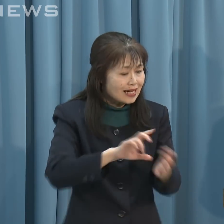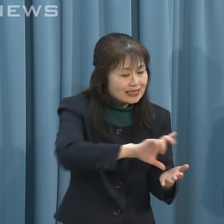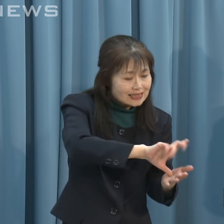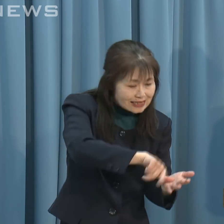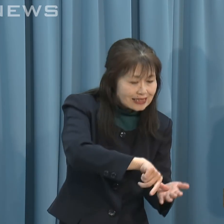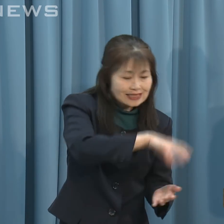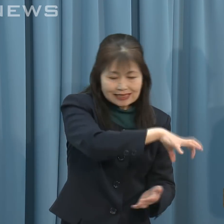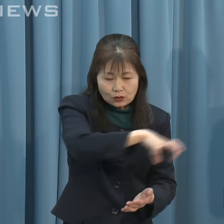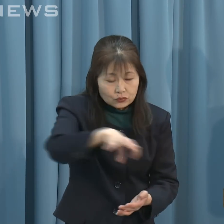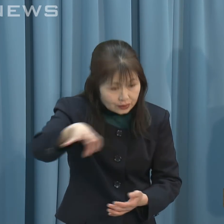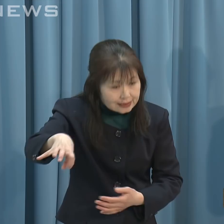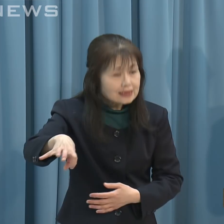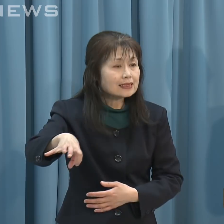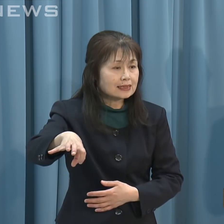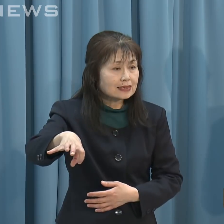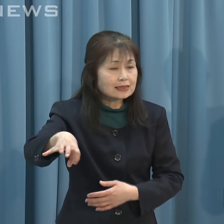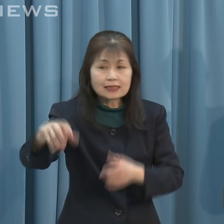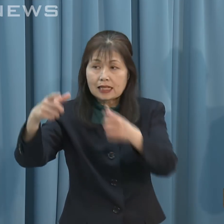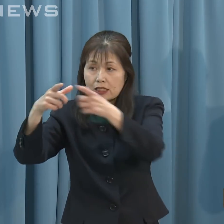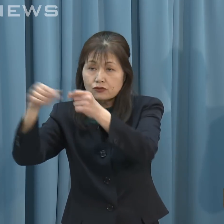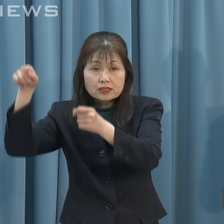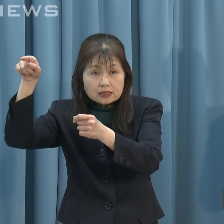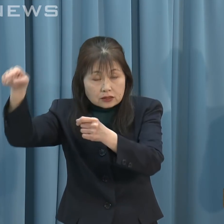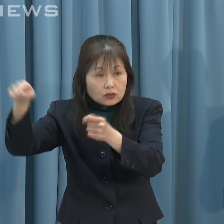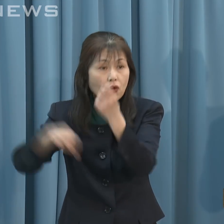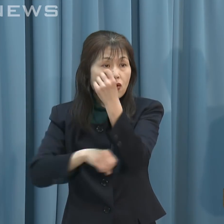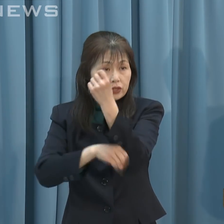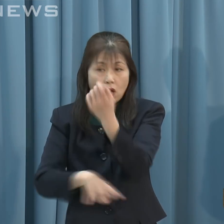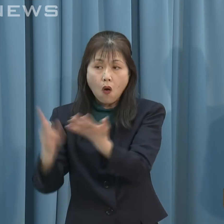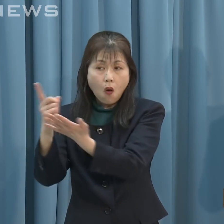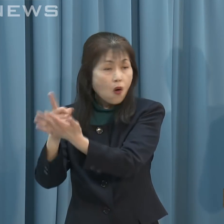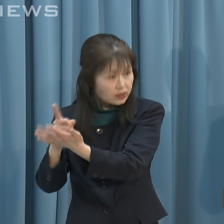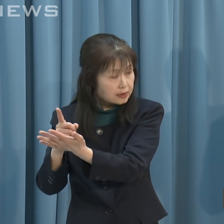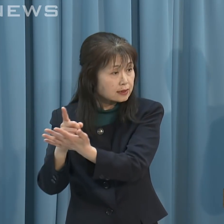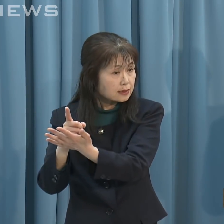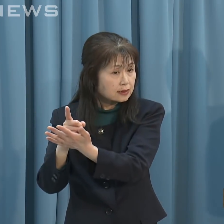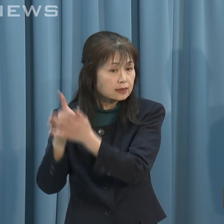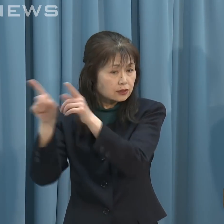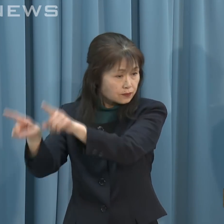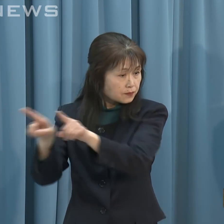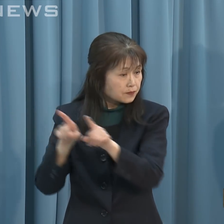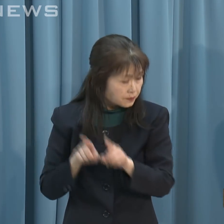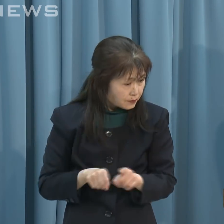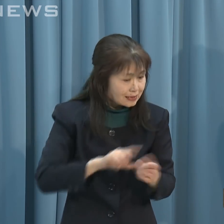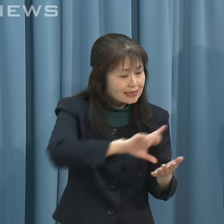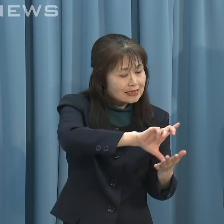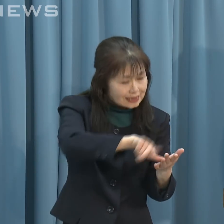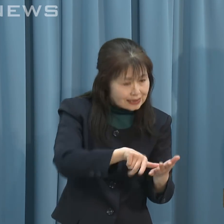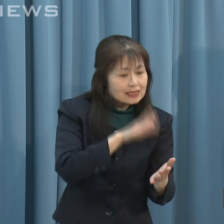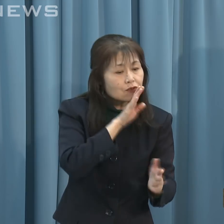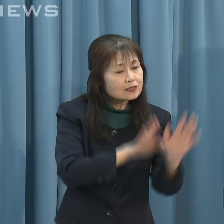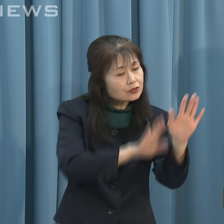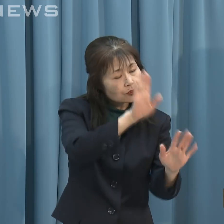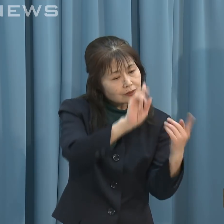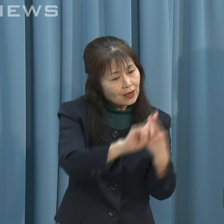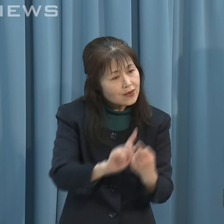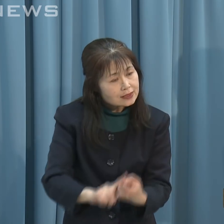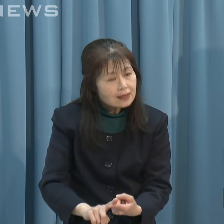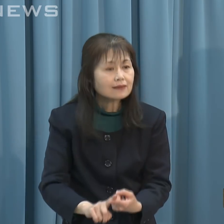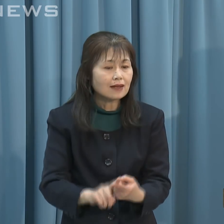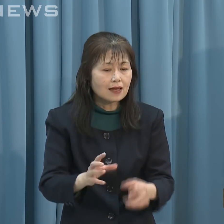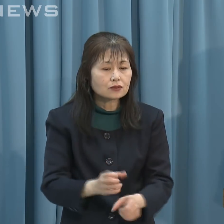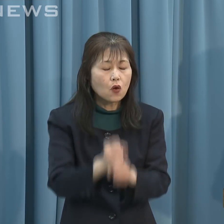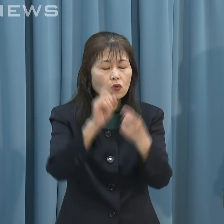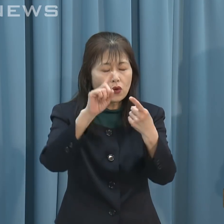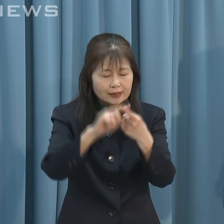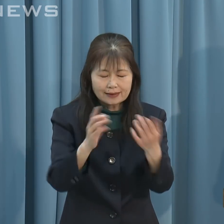とに、国の基本的な方針がありますから、それを踏まえて地域の実情に合わせてそれを総合的に判